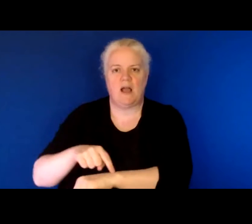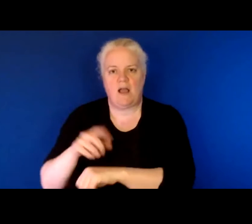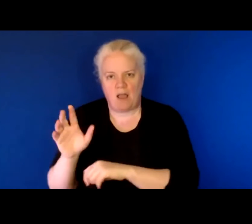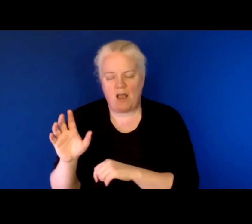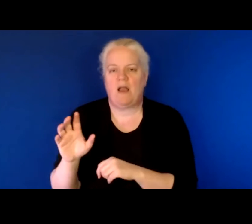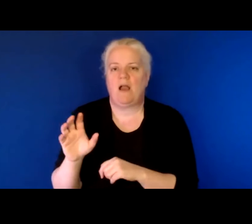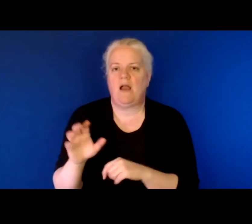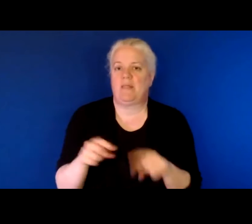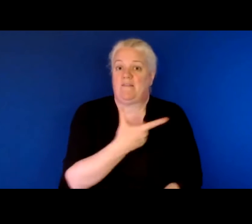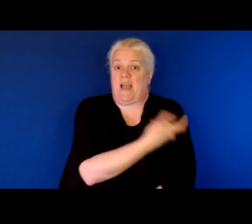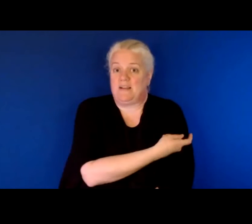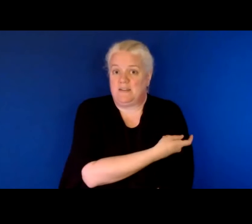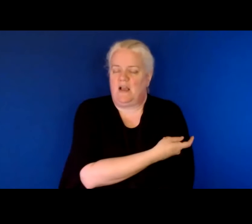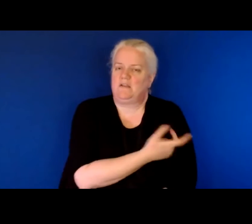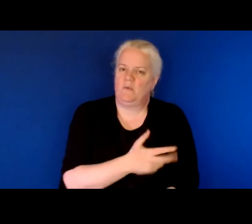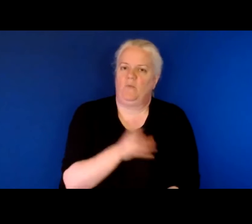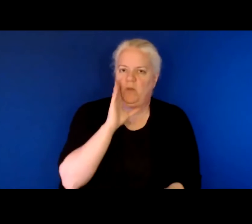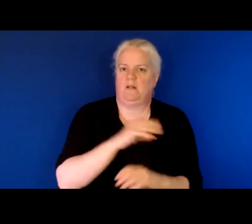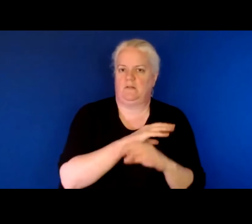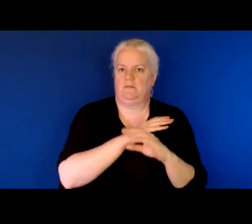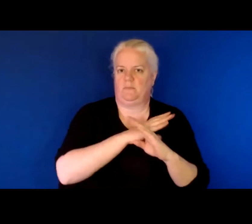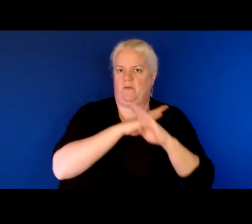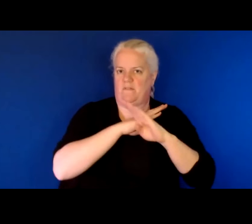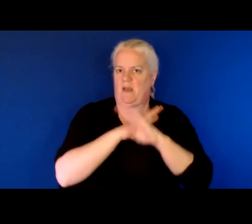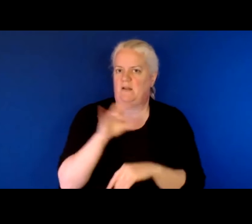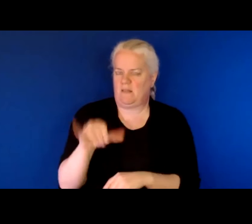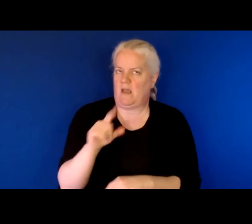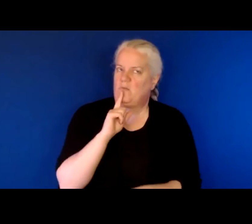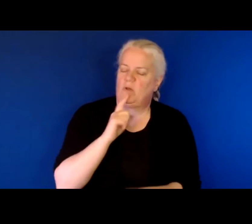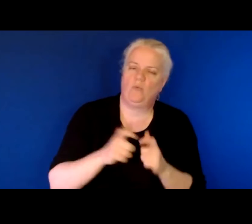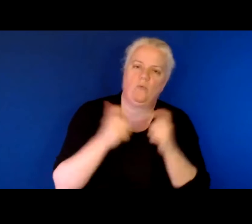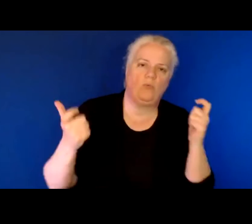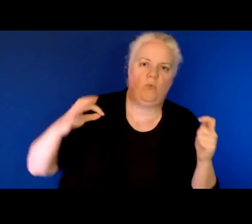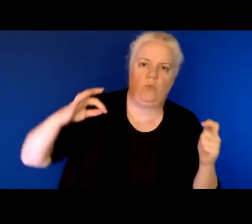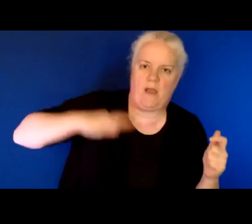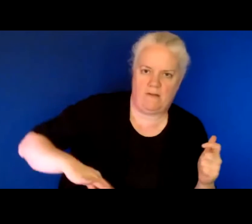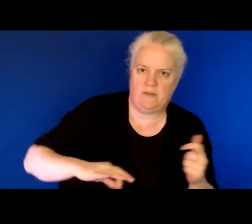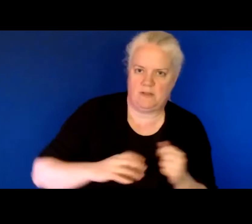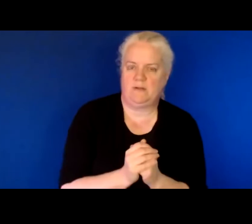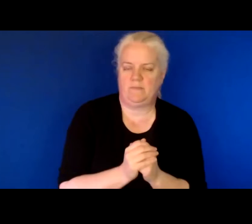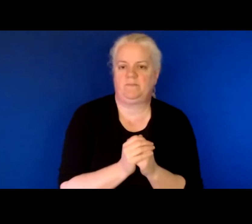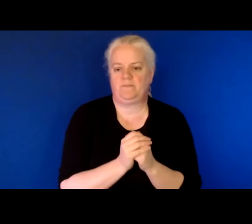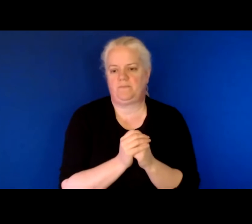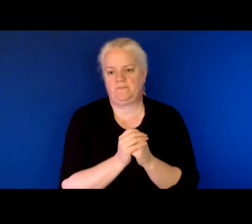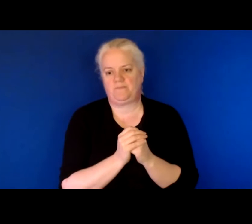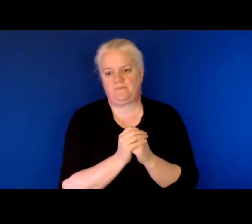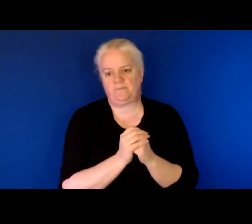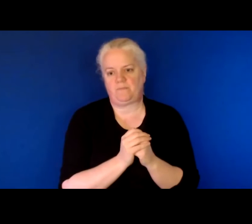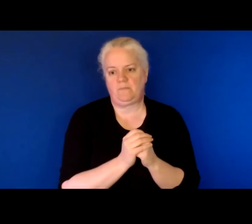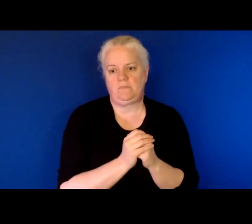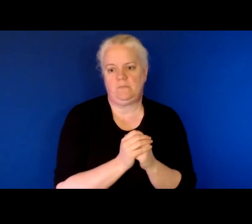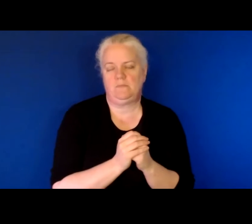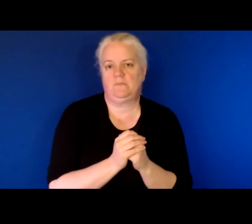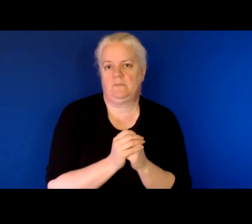要到医院来，因为你呼吸困难，有各种大的状